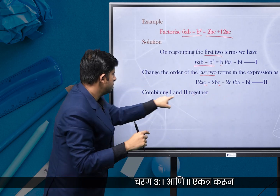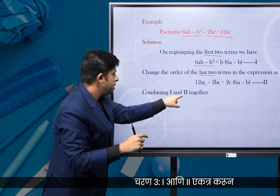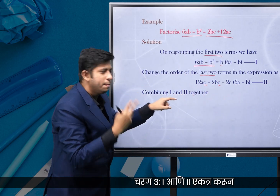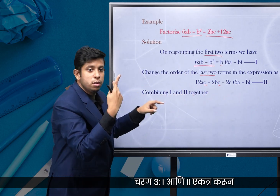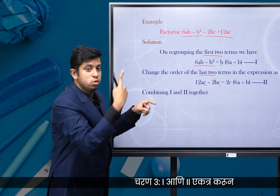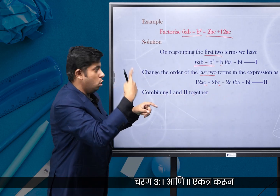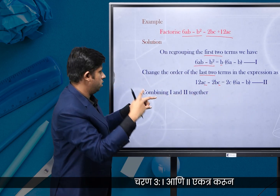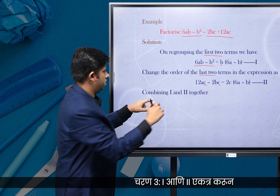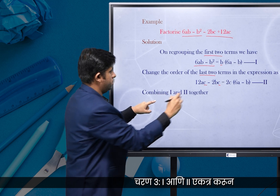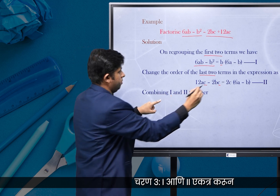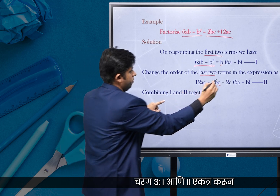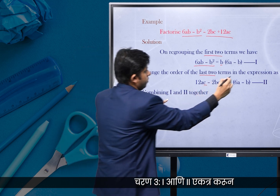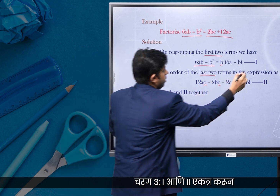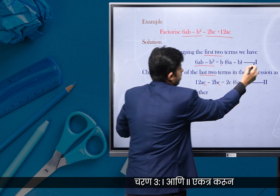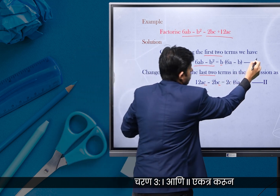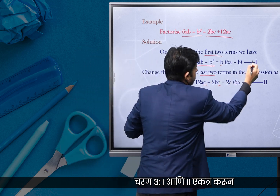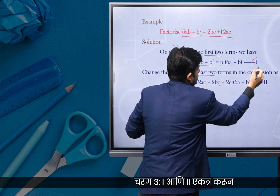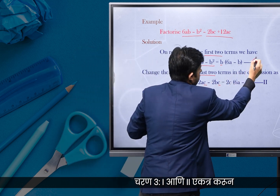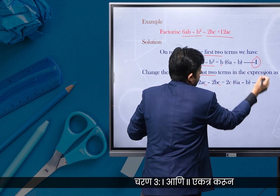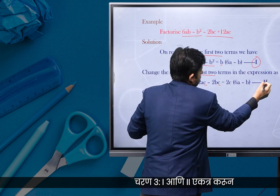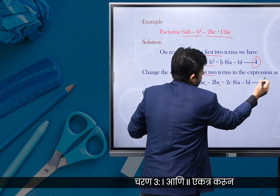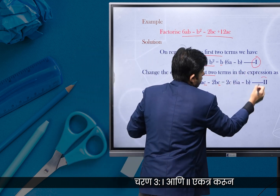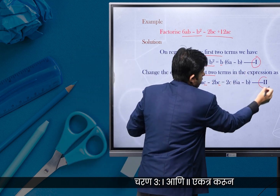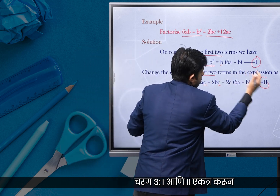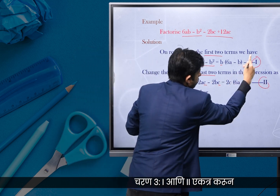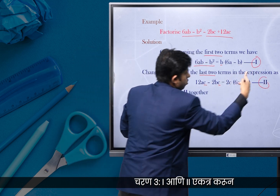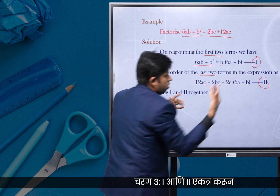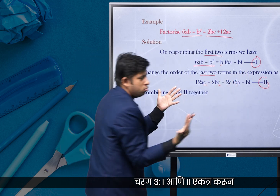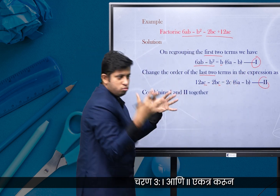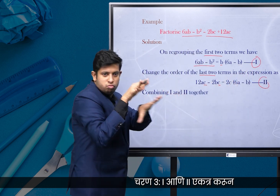चरण 3. 1 आणि 2 एकत्र करून